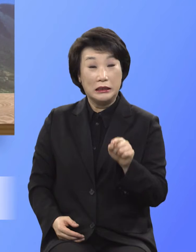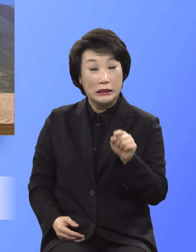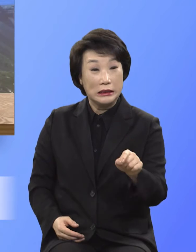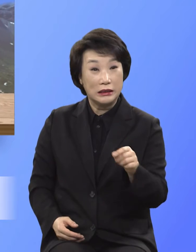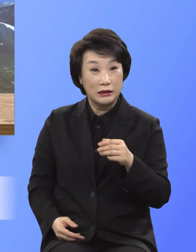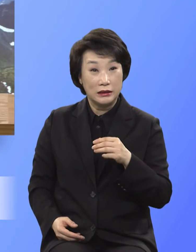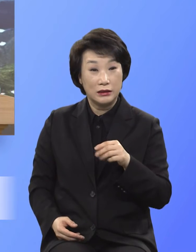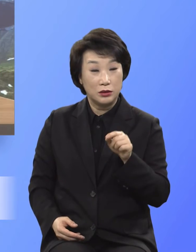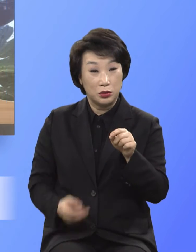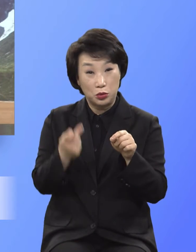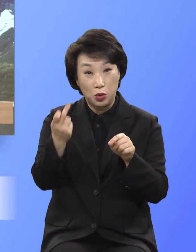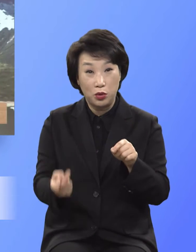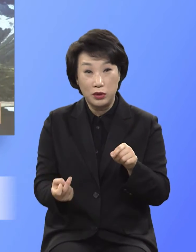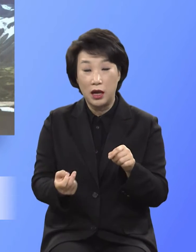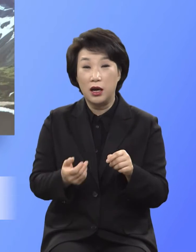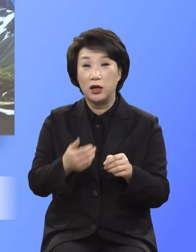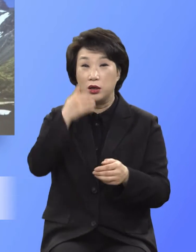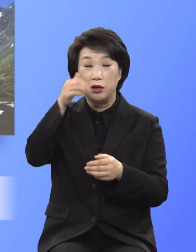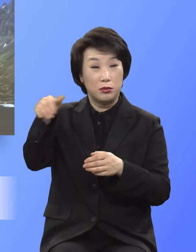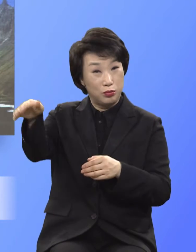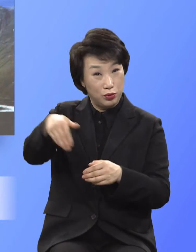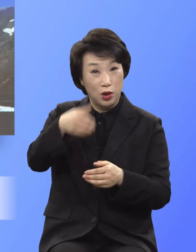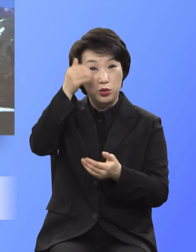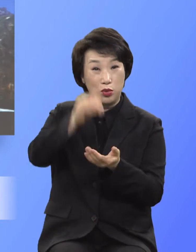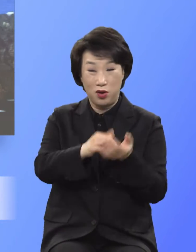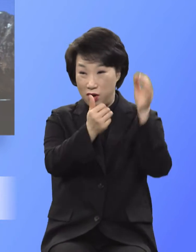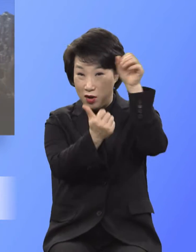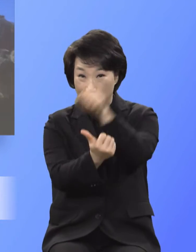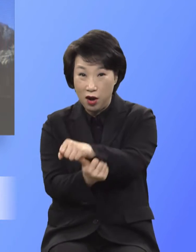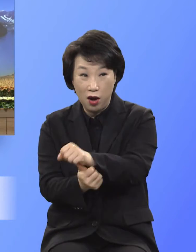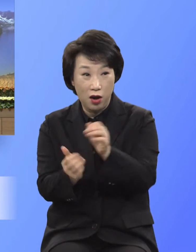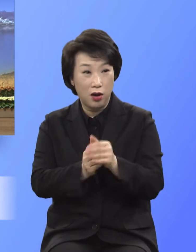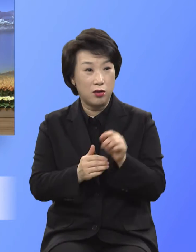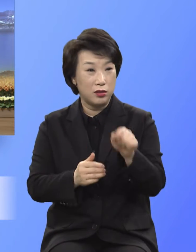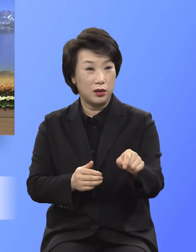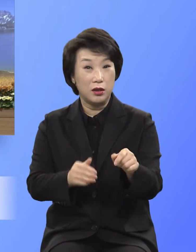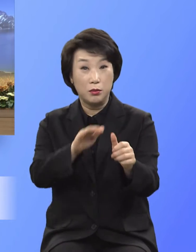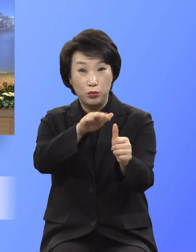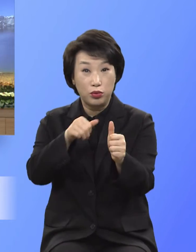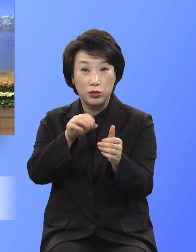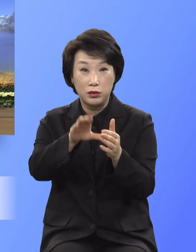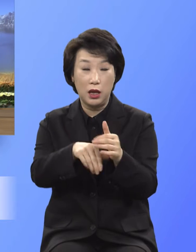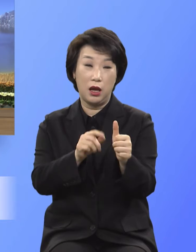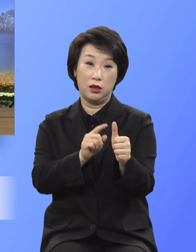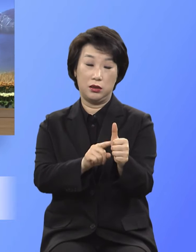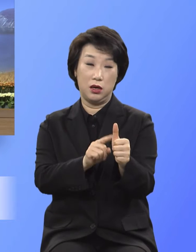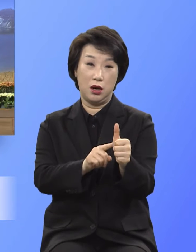네가 네 아우를 돌로 쳐 죽였으면 내가 너를 부를 때